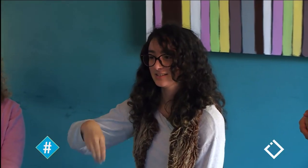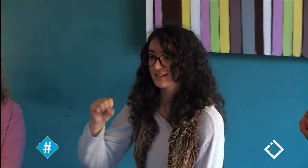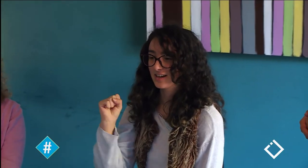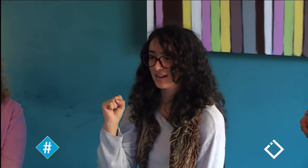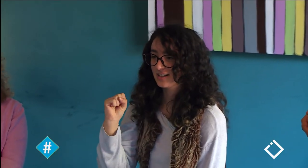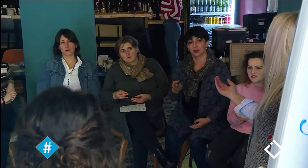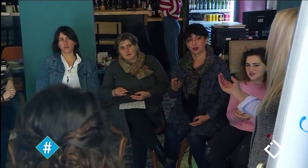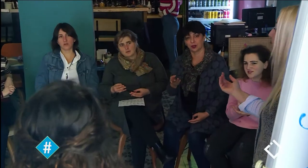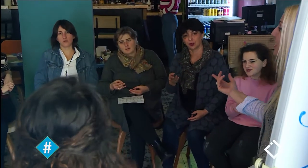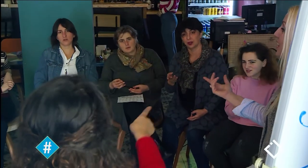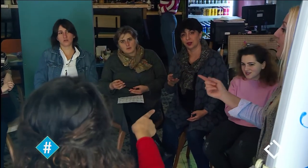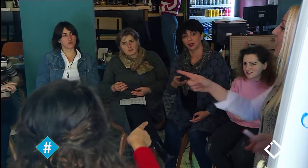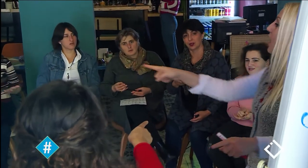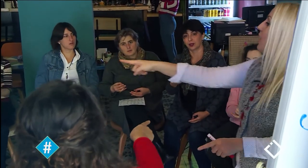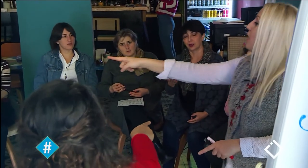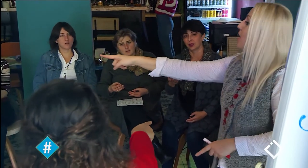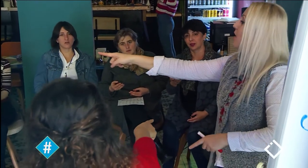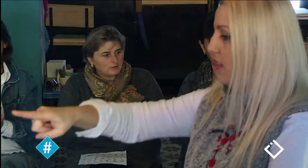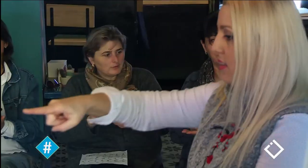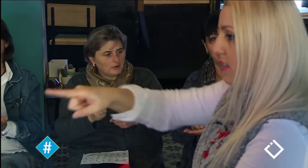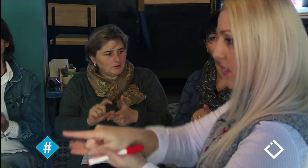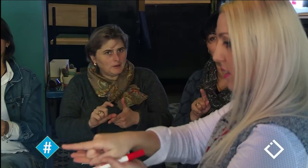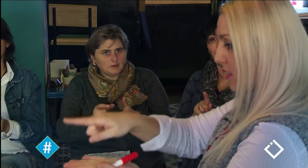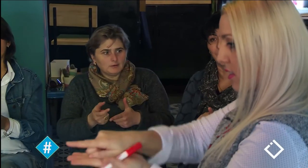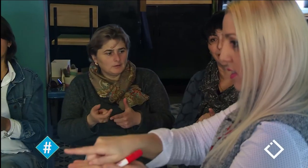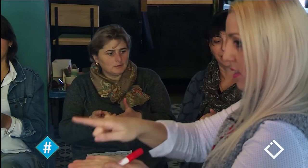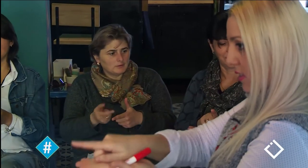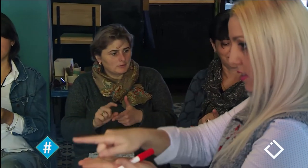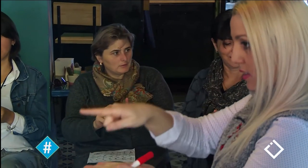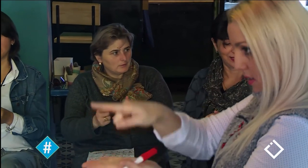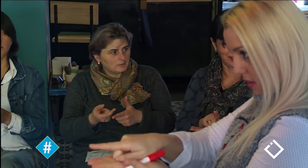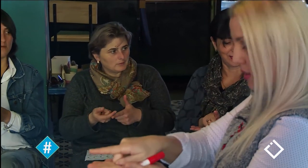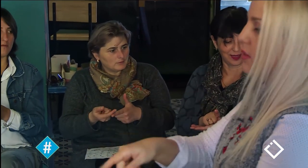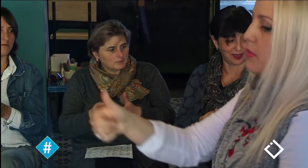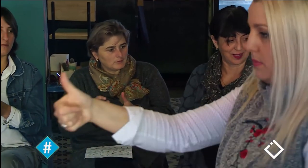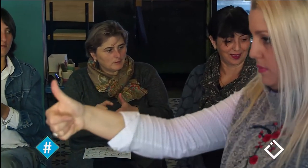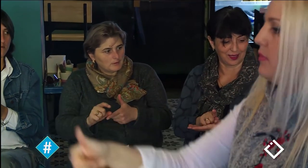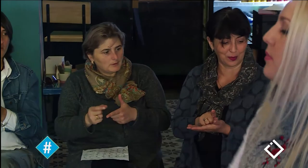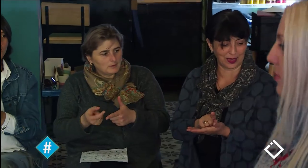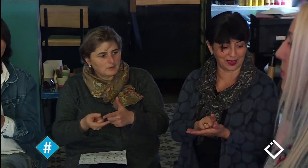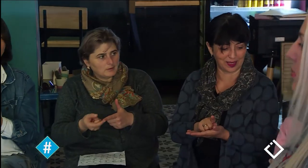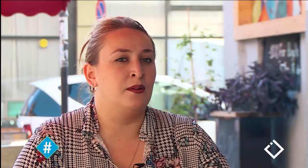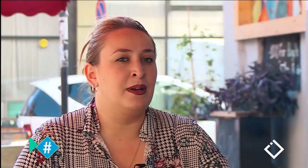განათლების მიღების, ისე მუნიციპალური სერვისების განვითარების კუთხით. 2019 წლის